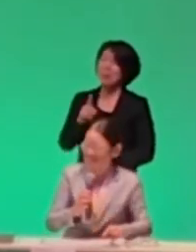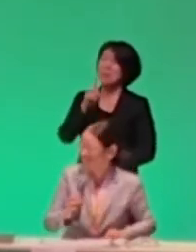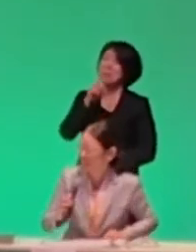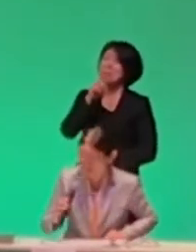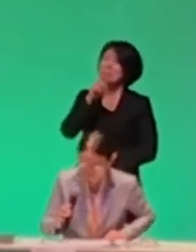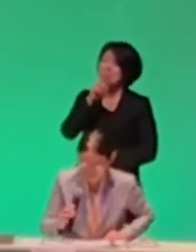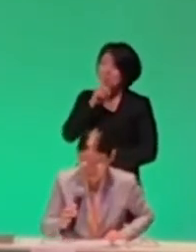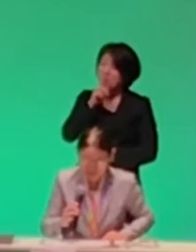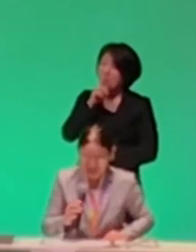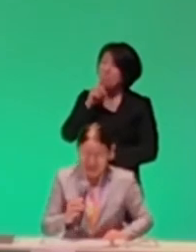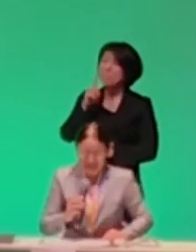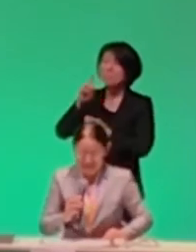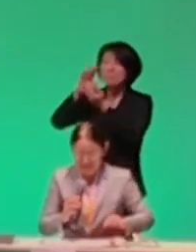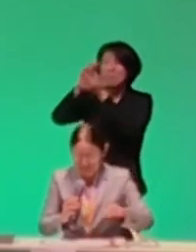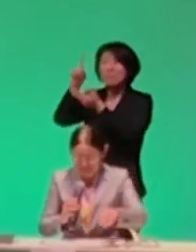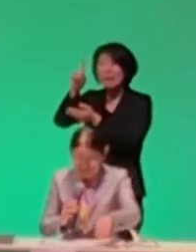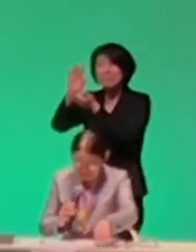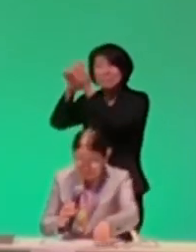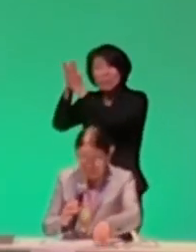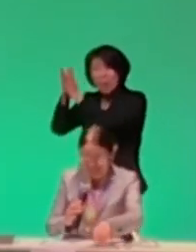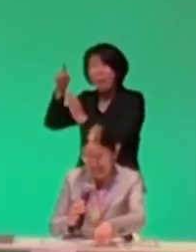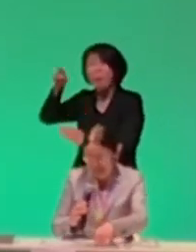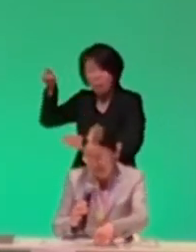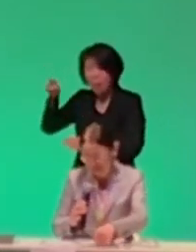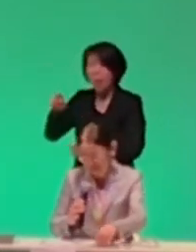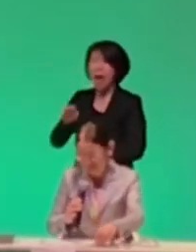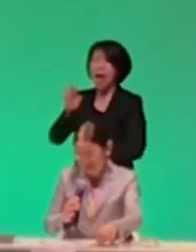なんとか賞も私も